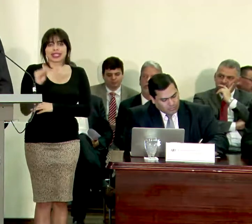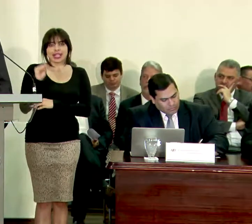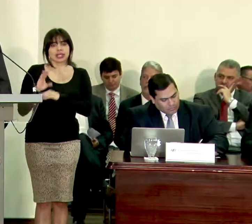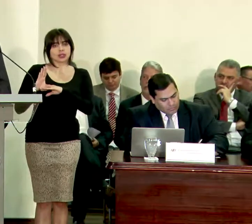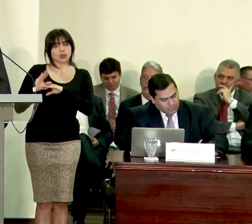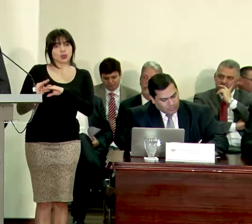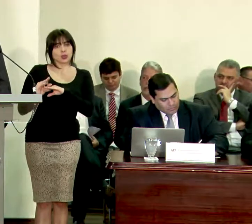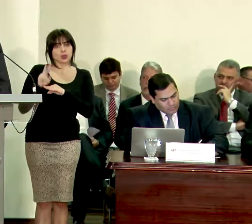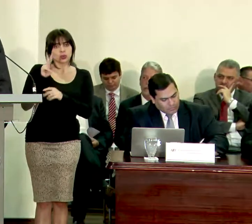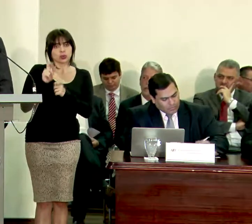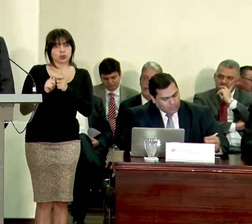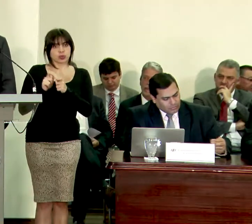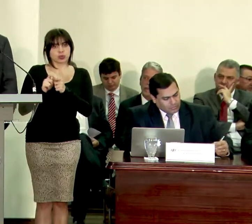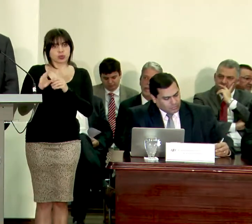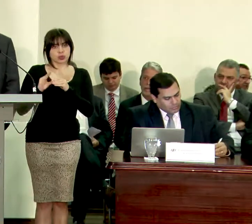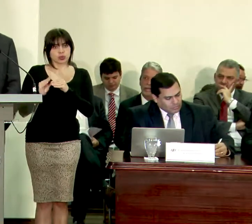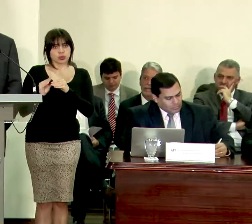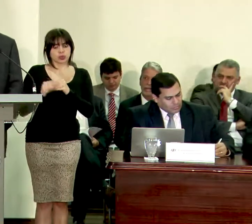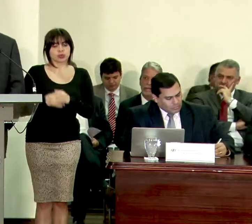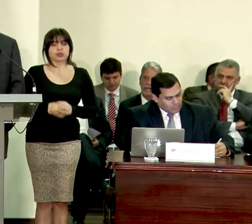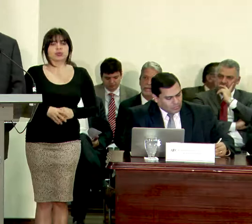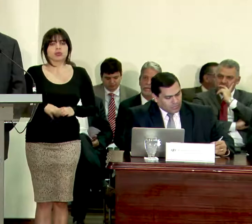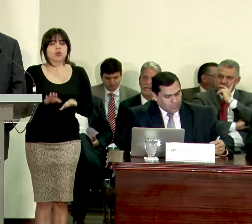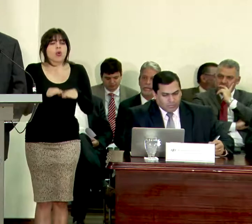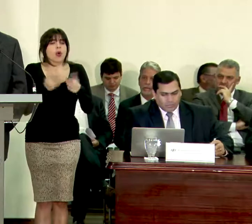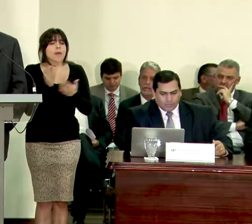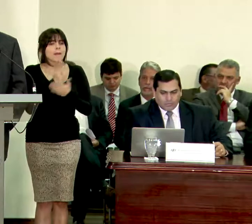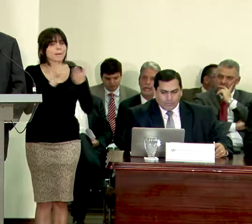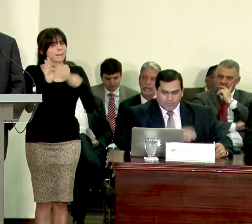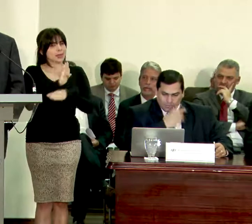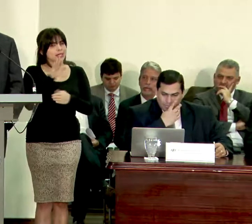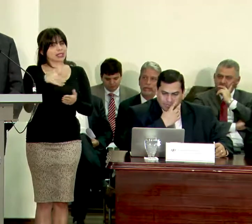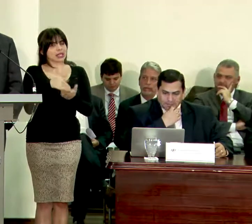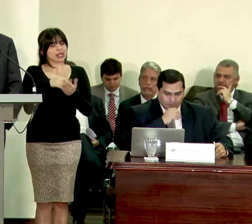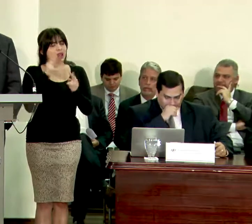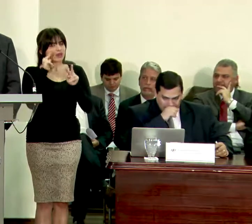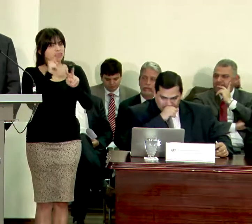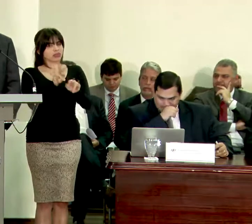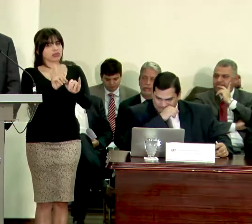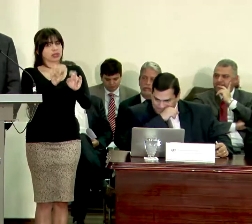interés en 2 puntos. ¿Y cómo el Banco Central lo ve?